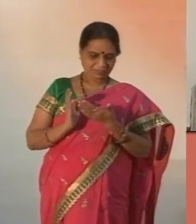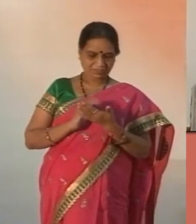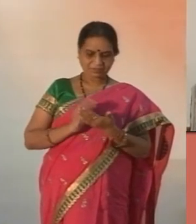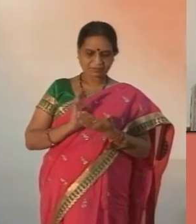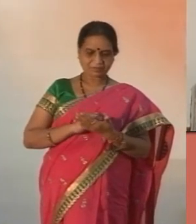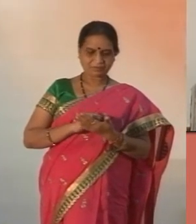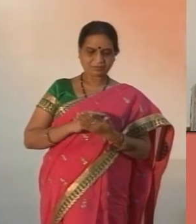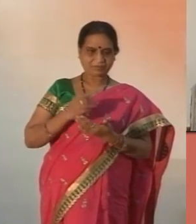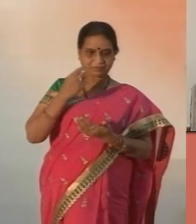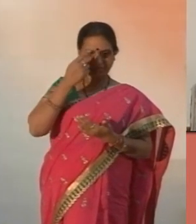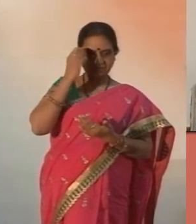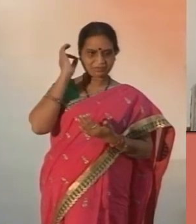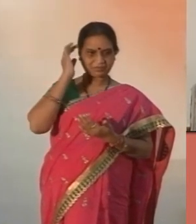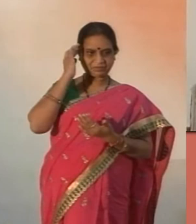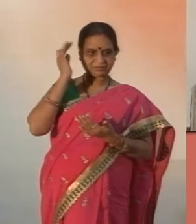जरूर होनी चाहिए।